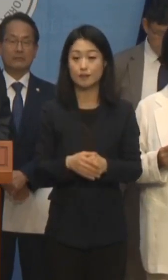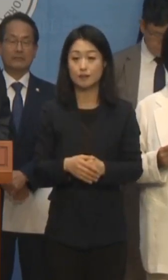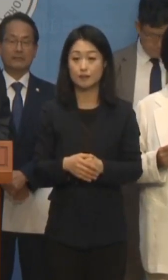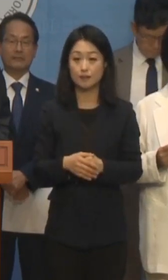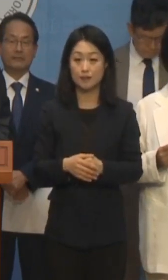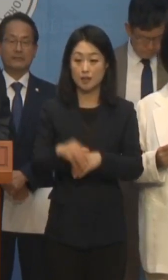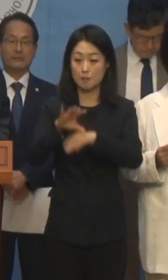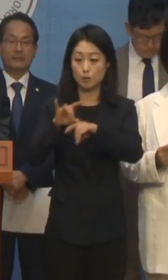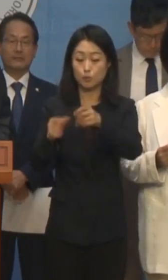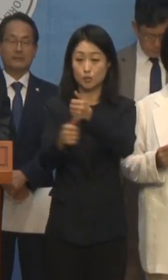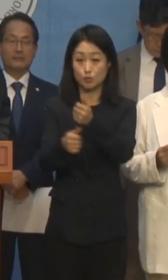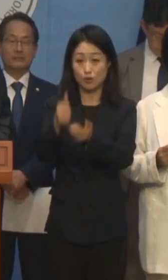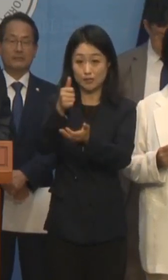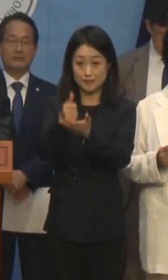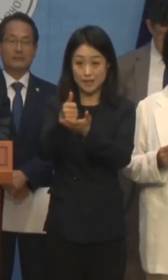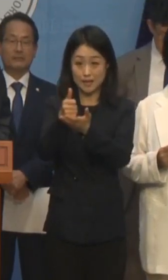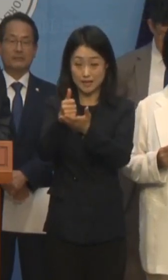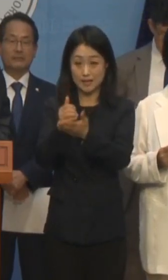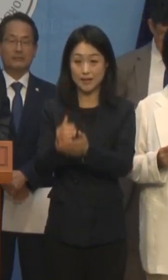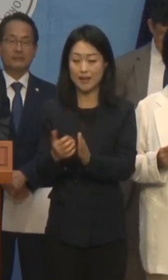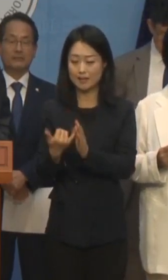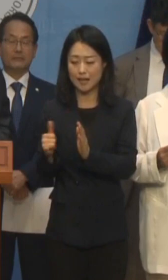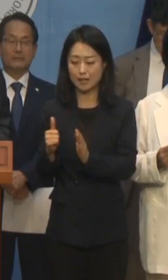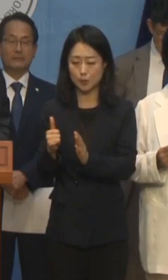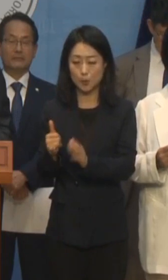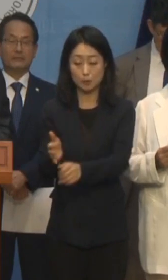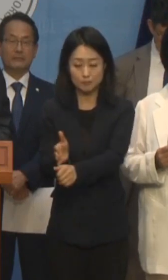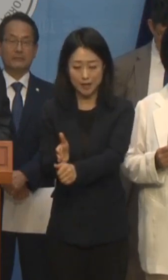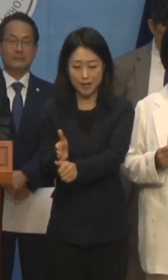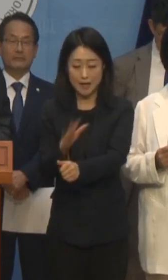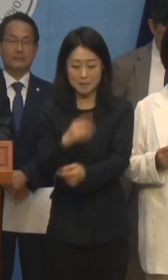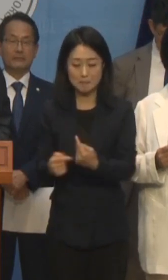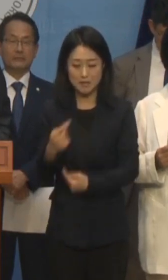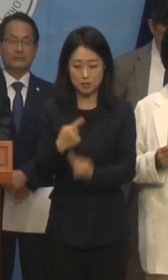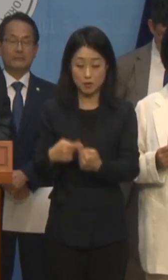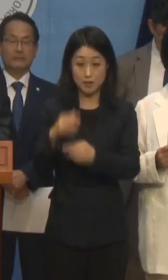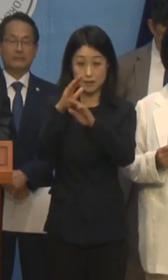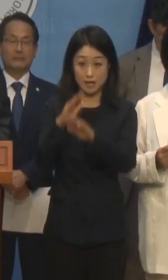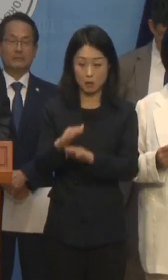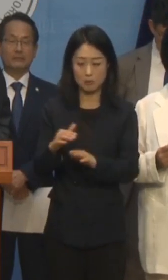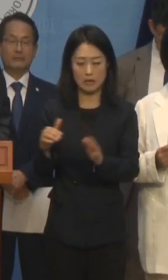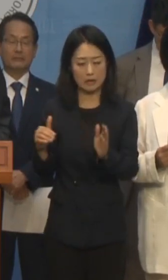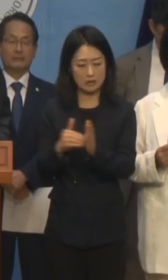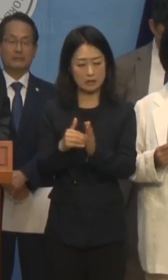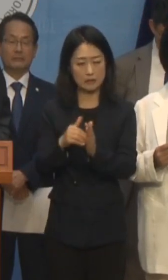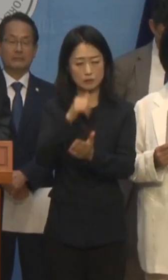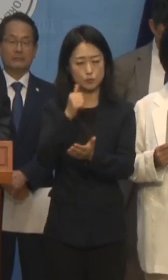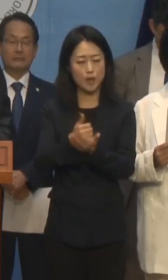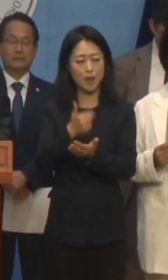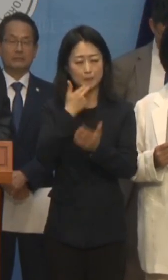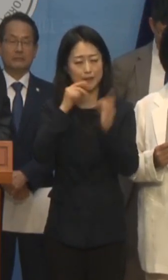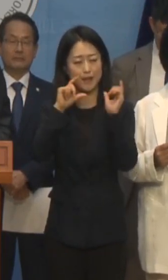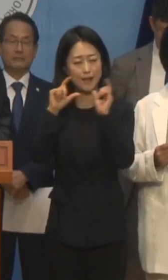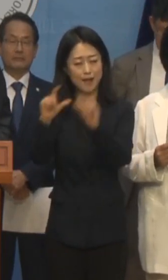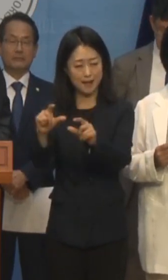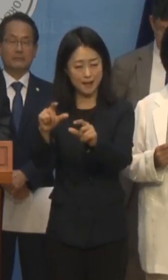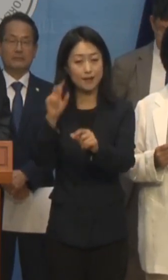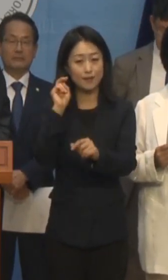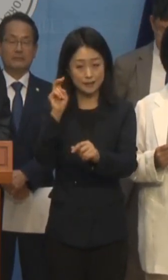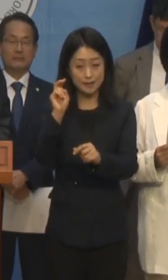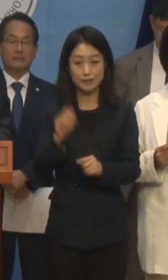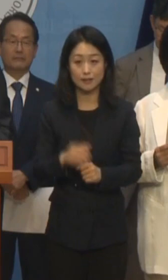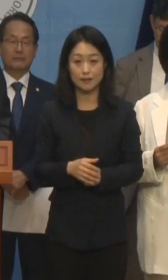의혹 사건도 종결될 것이라는 우려가 있었다. 유일임 위원장이 직접 기획한